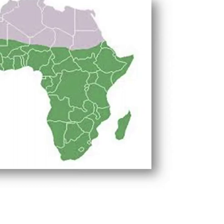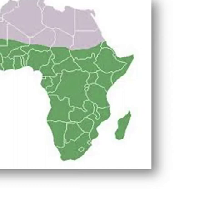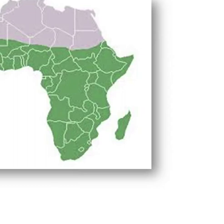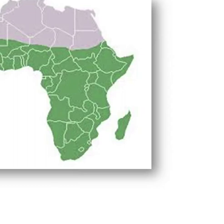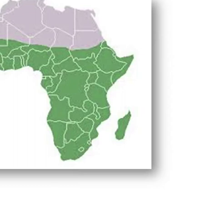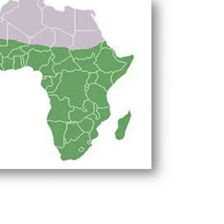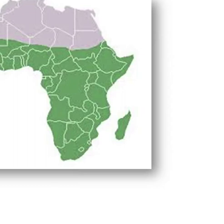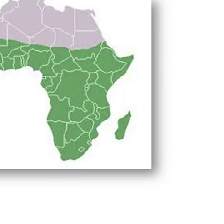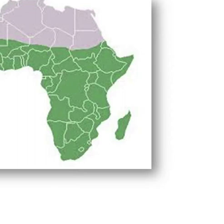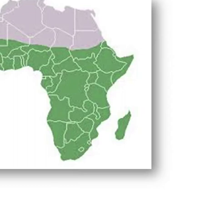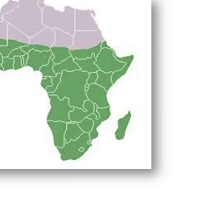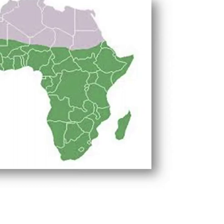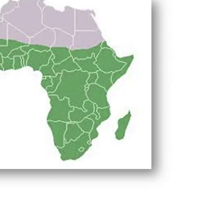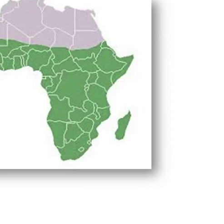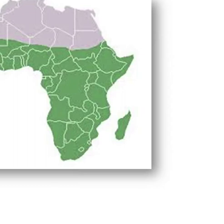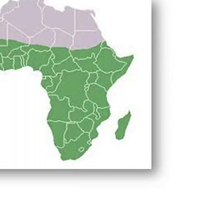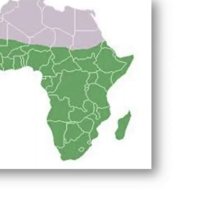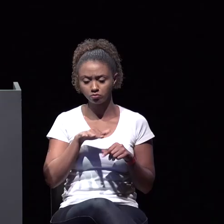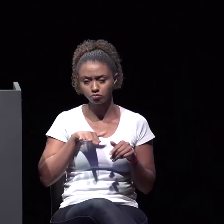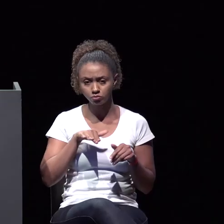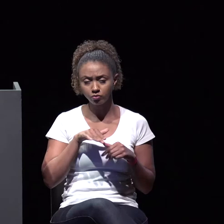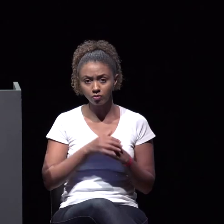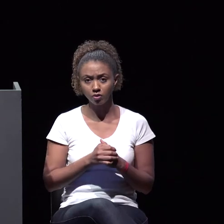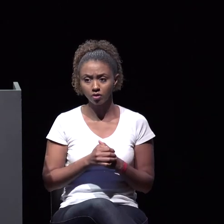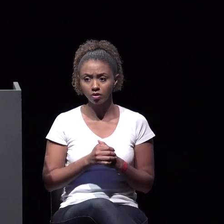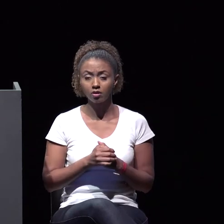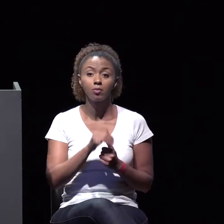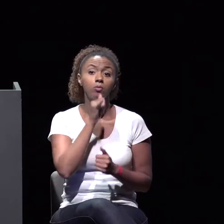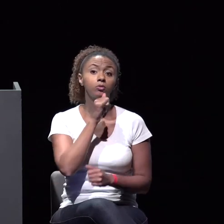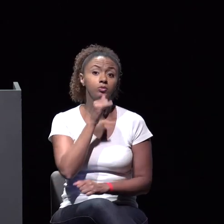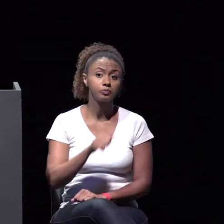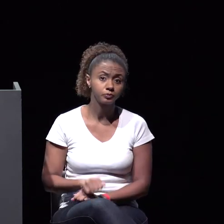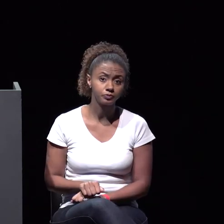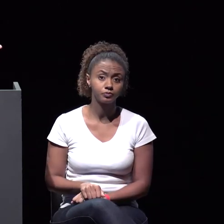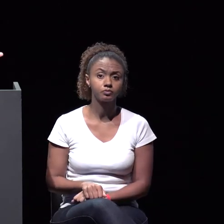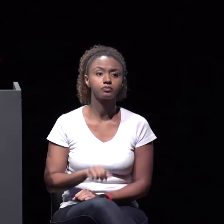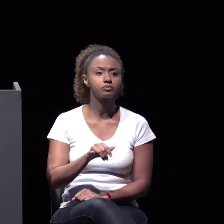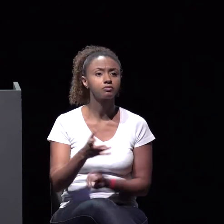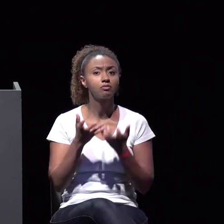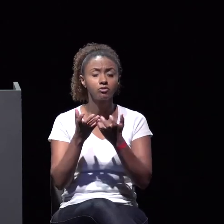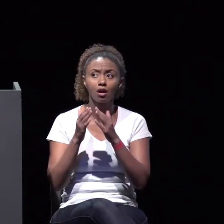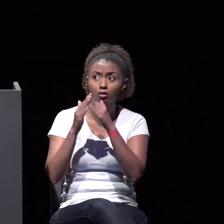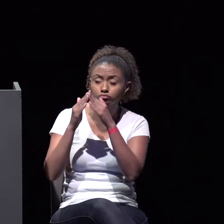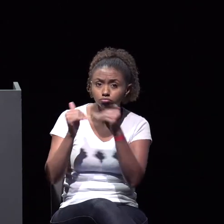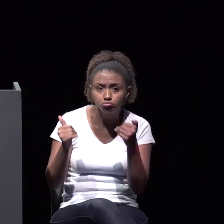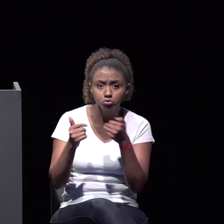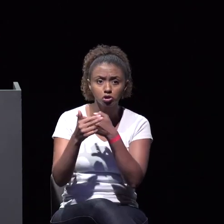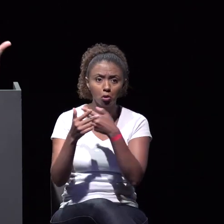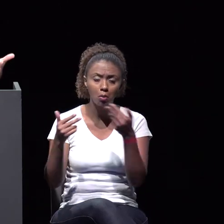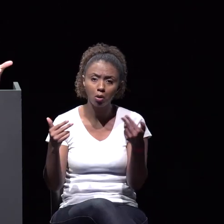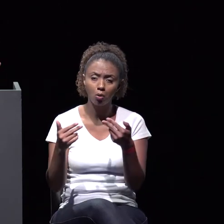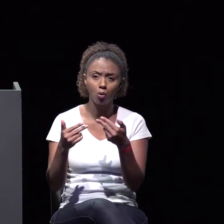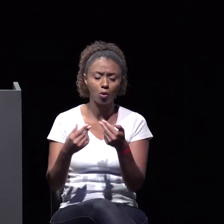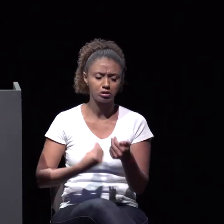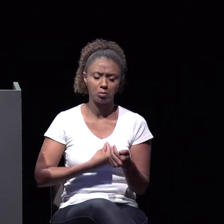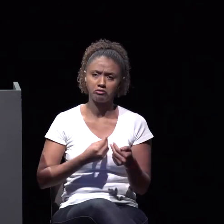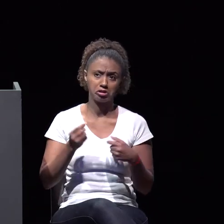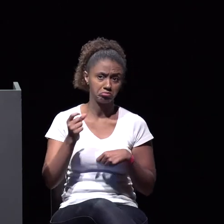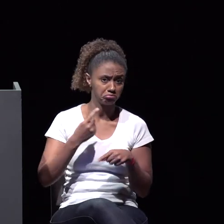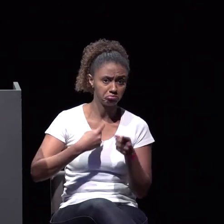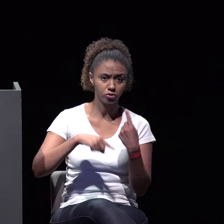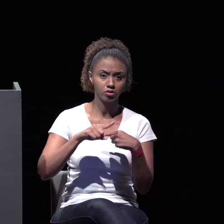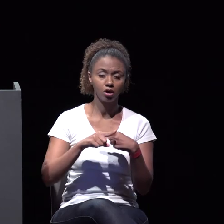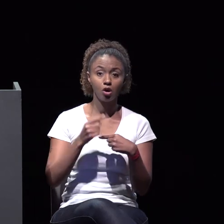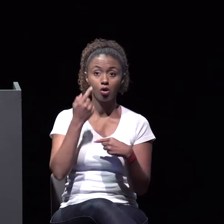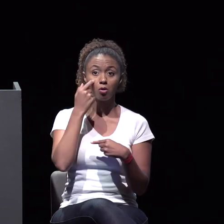matriz né então por exemplo se você quer pedir alguma coisa né transformação para a sua vida você não